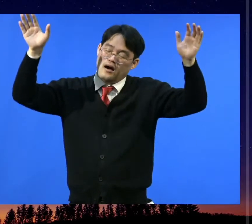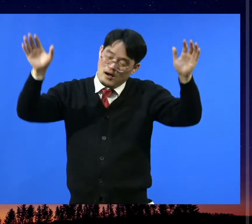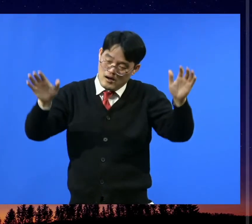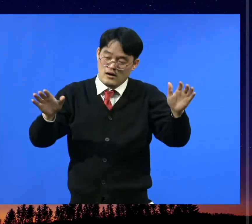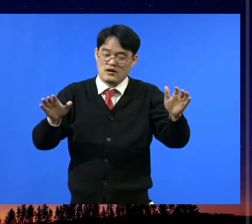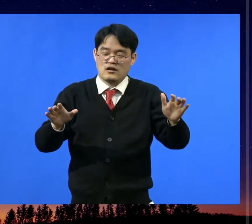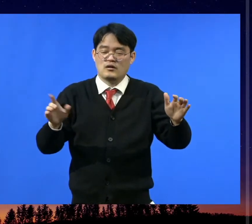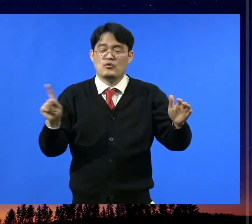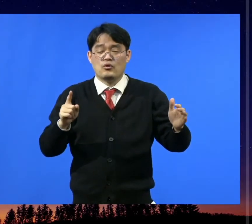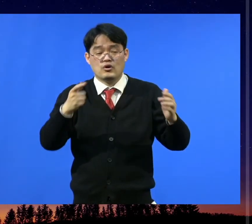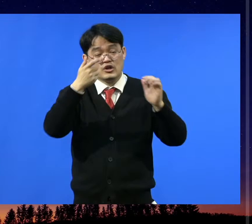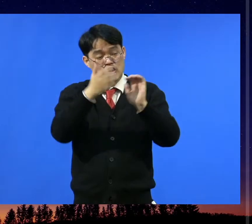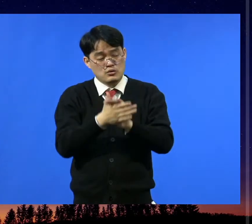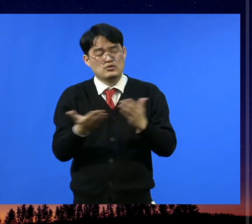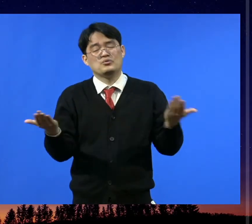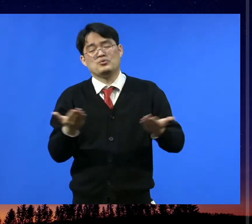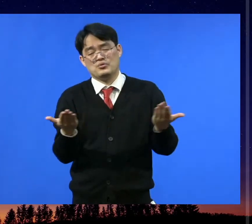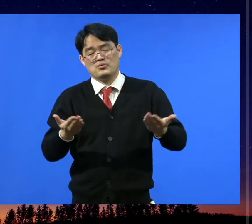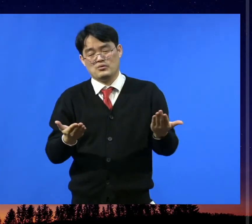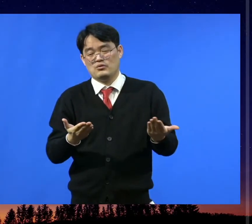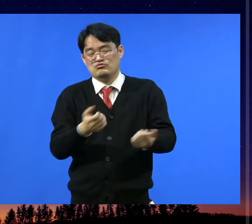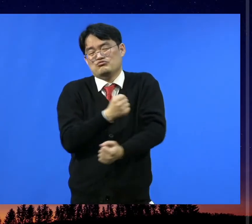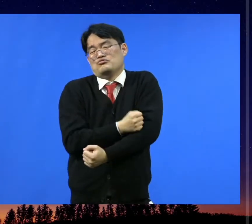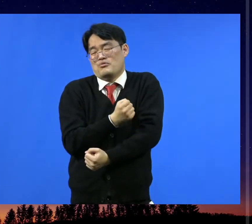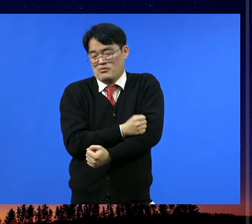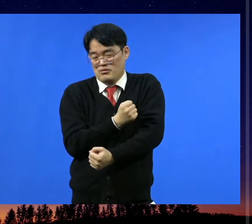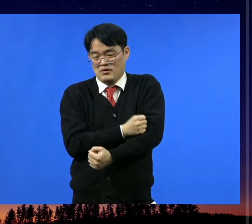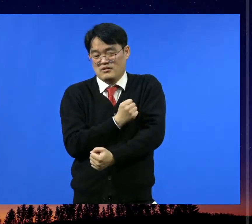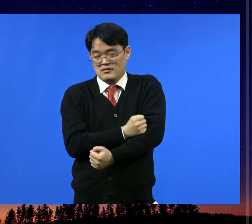쉬운 게 아니라는 겁니다. 쉬운 게 아니에요.